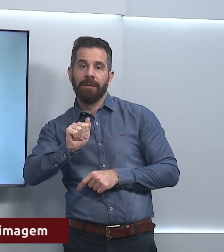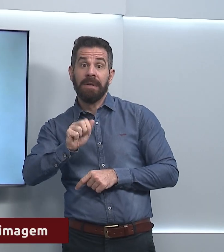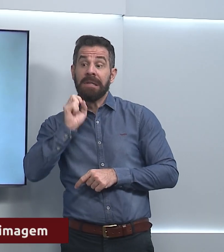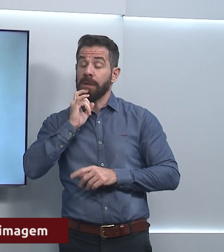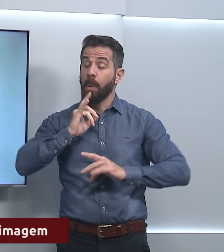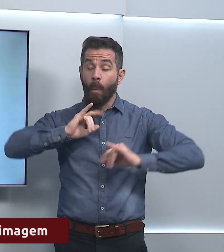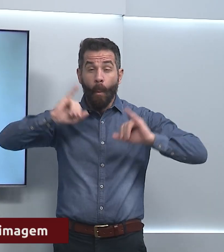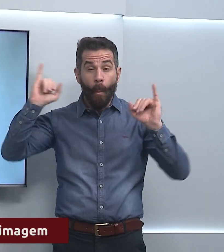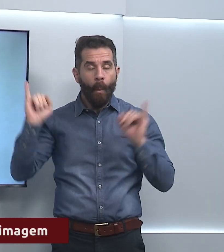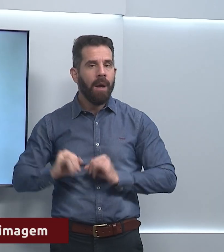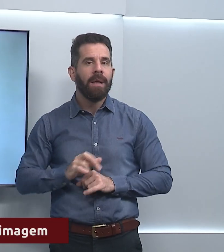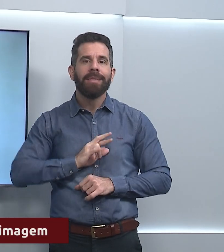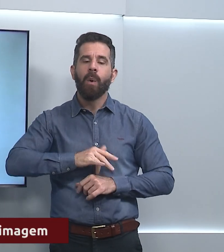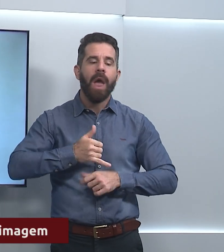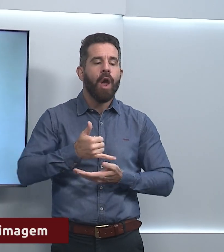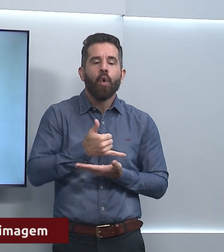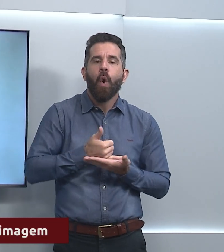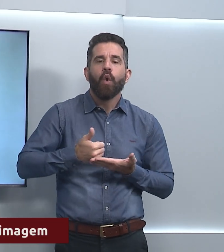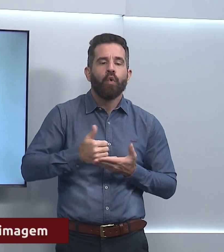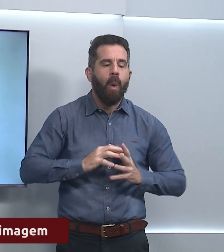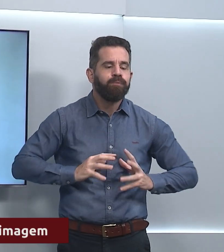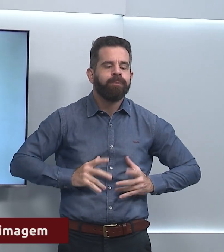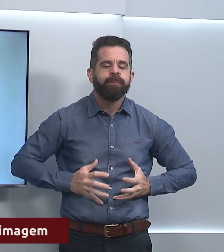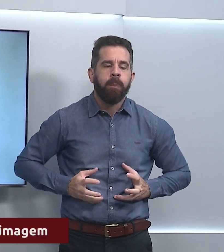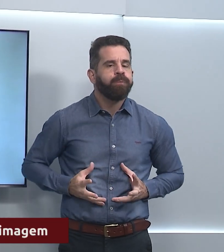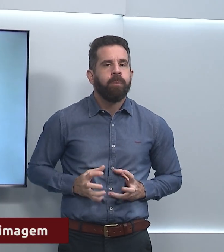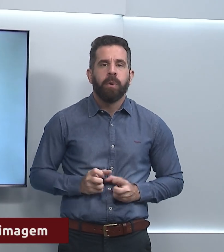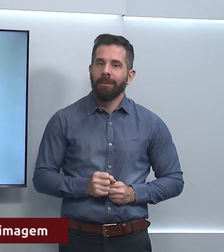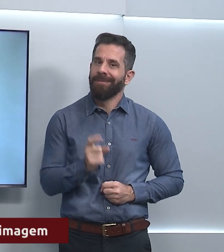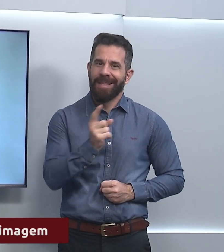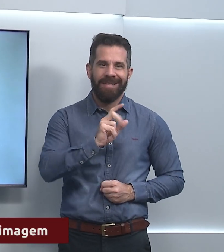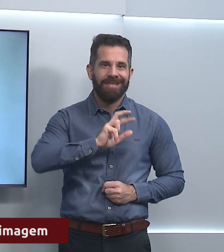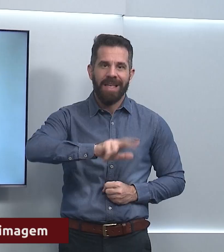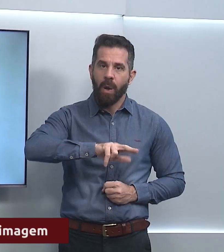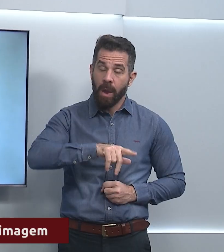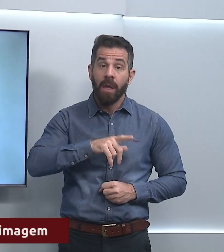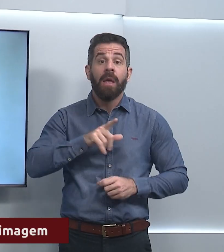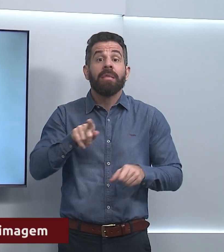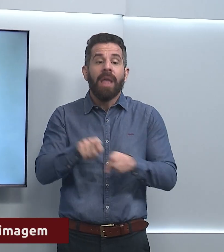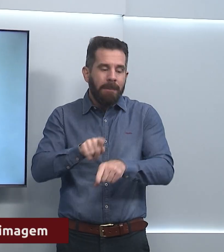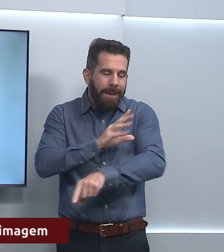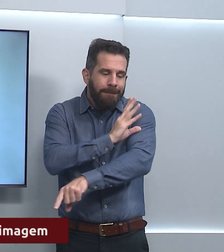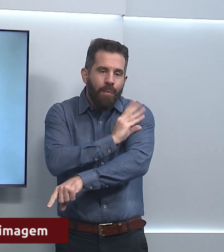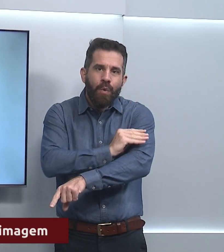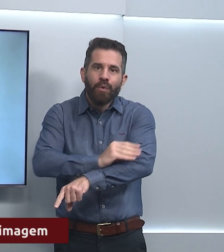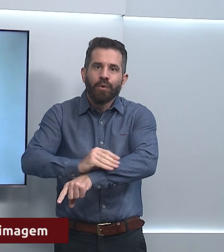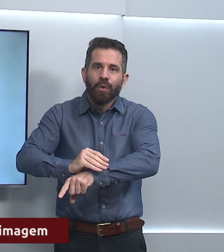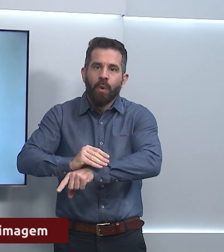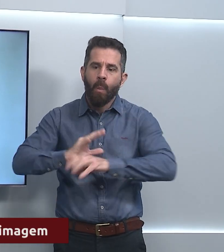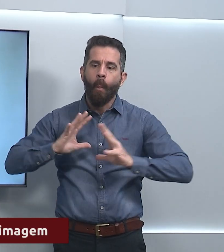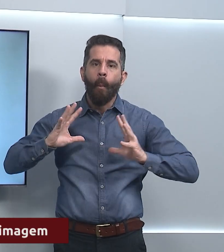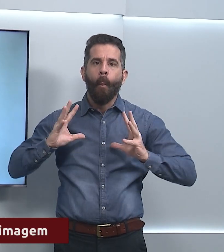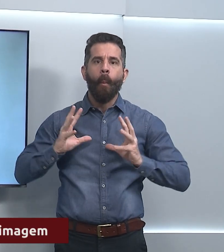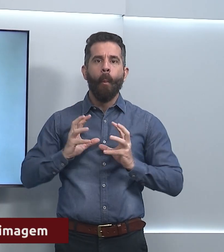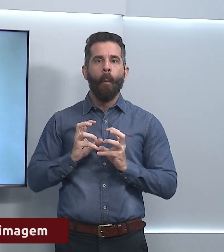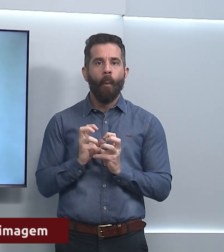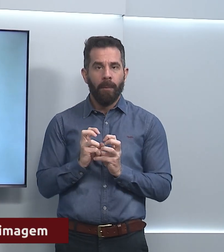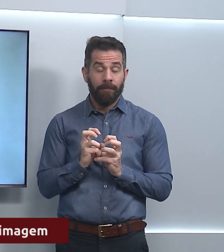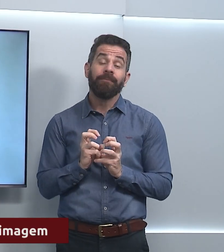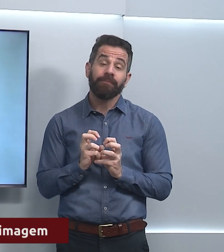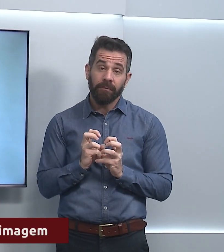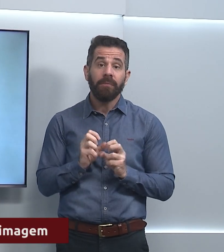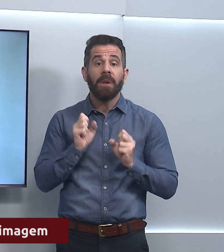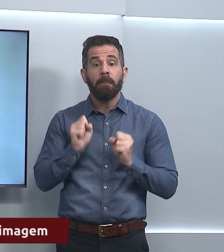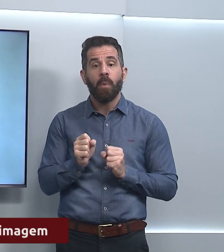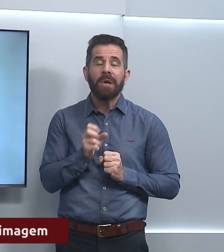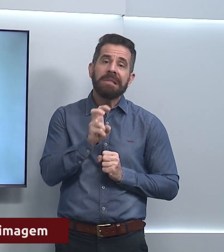perde massa magra, você perde líquidos e gordura corporal, chegando aí até 50% ou 60%